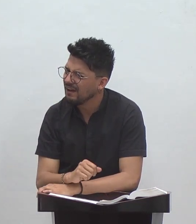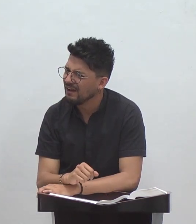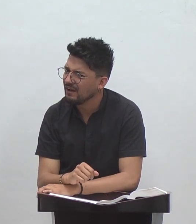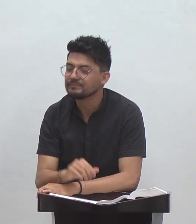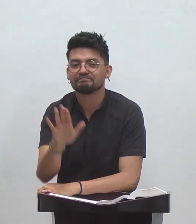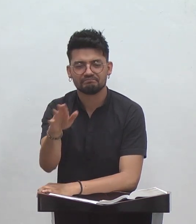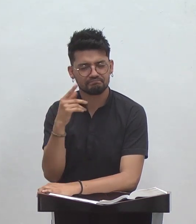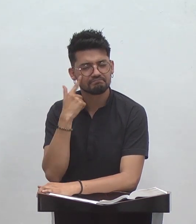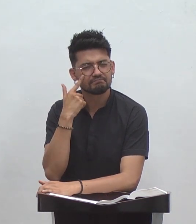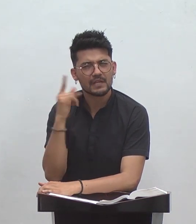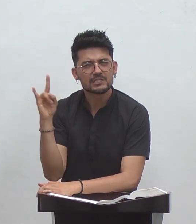¿Por qué?